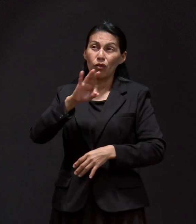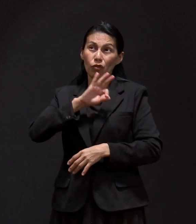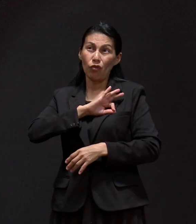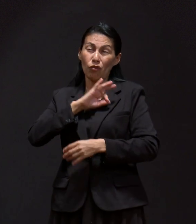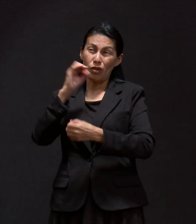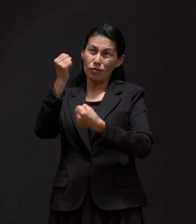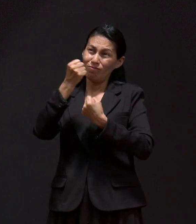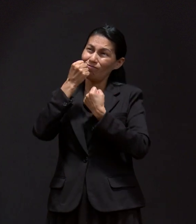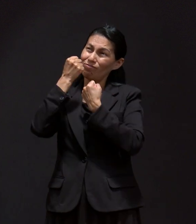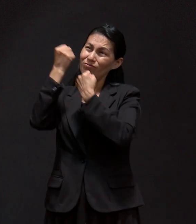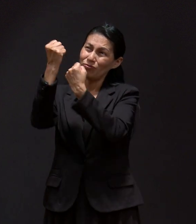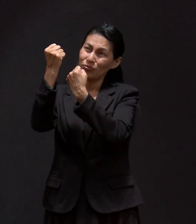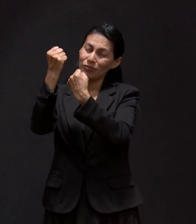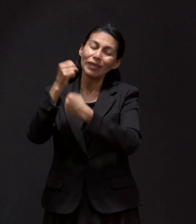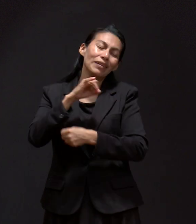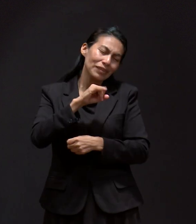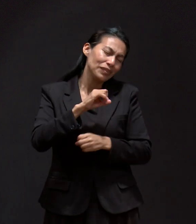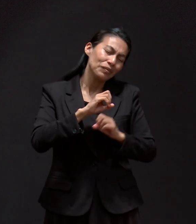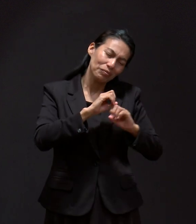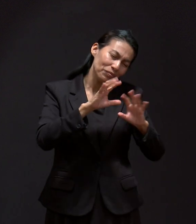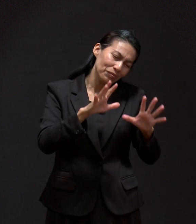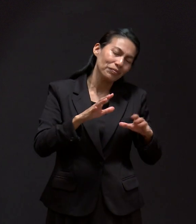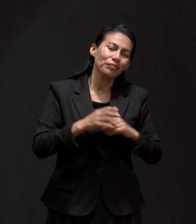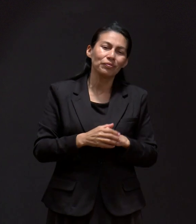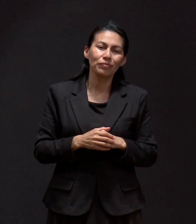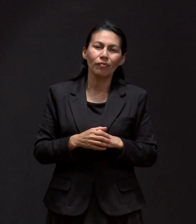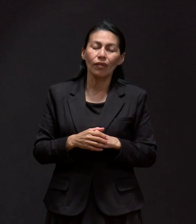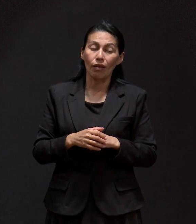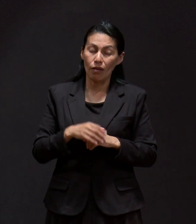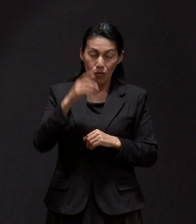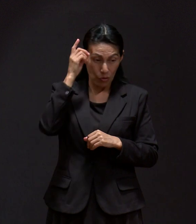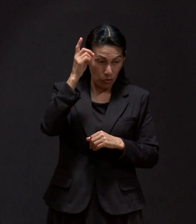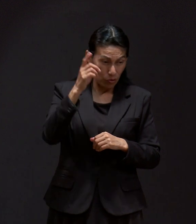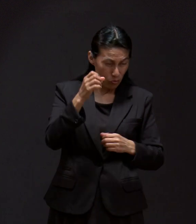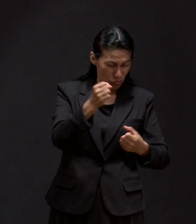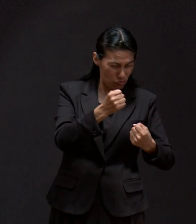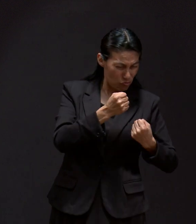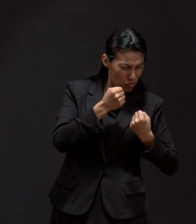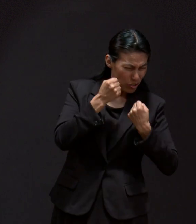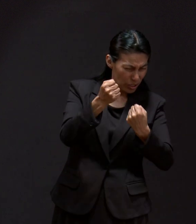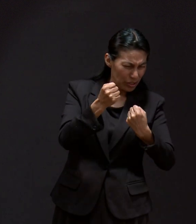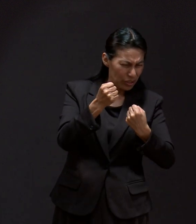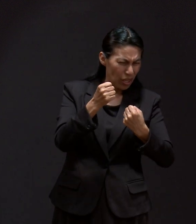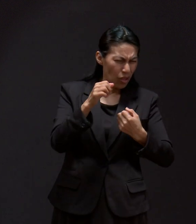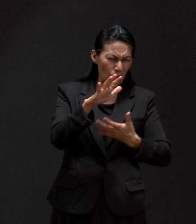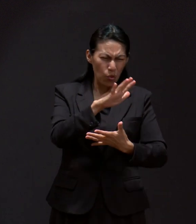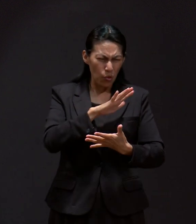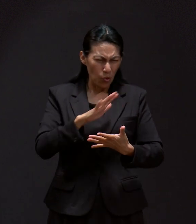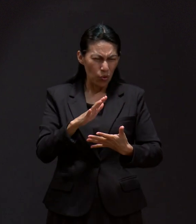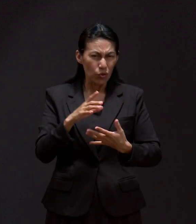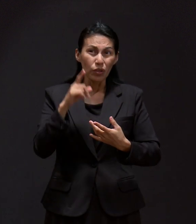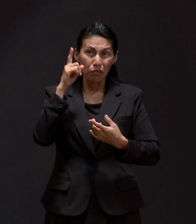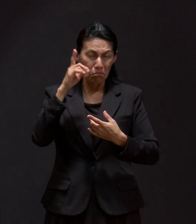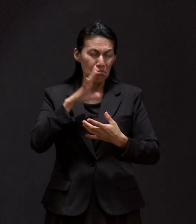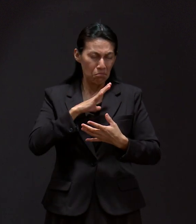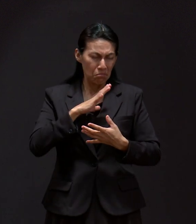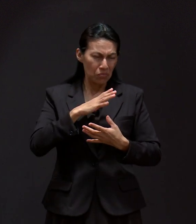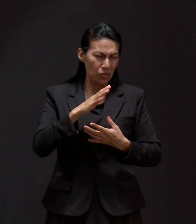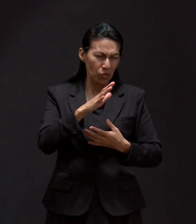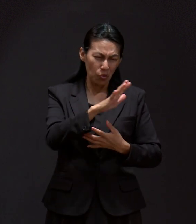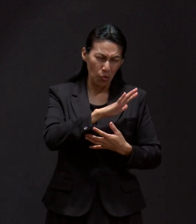fortalecido tu fe en el dios de lo imposible que aparte de ser omnipotente con todos los